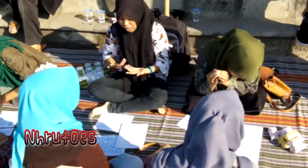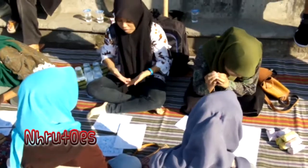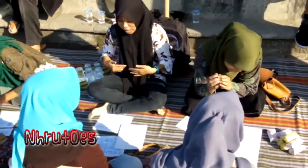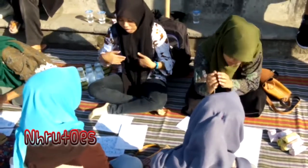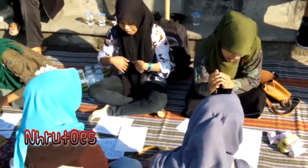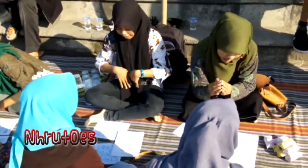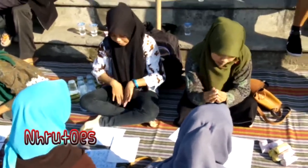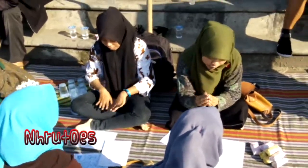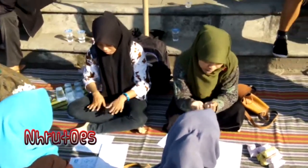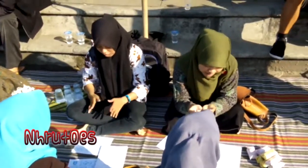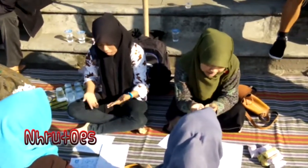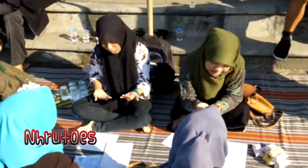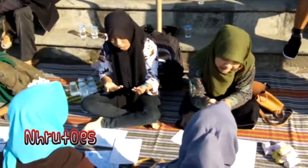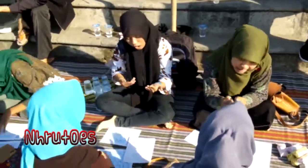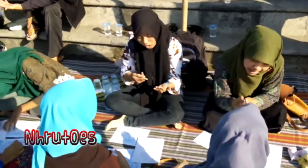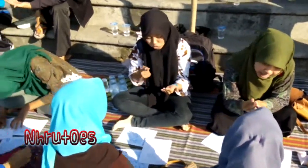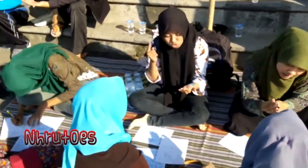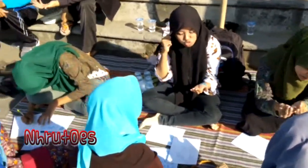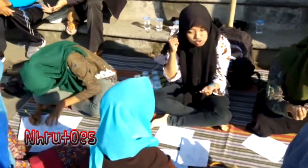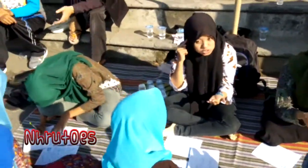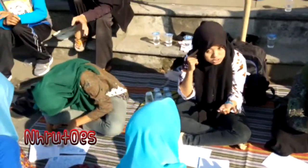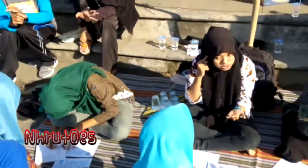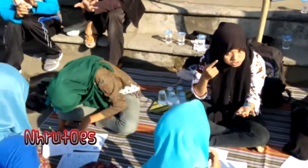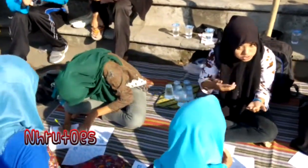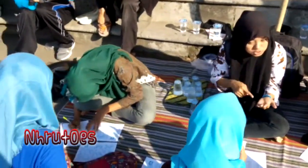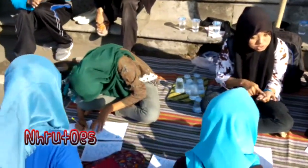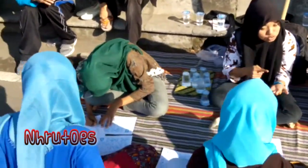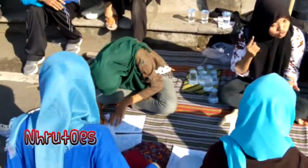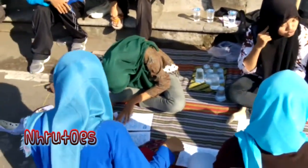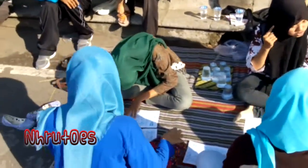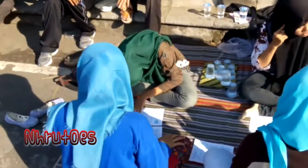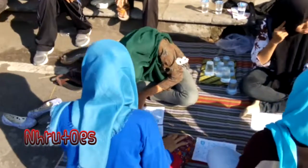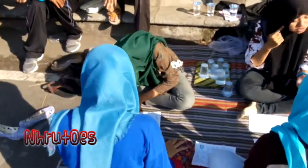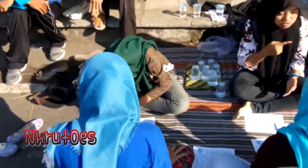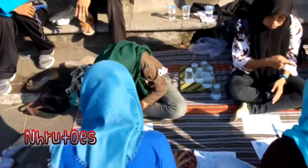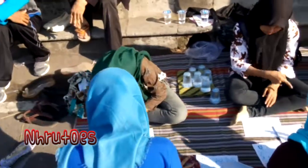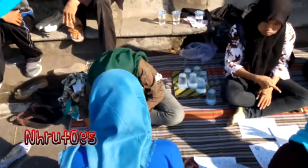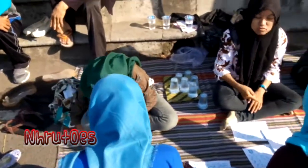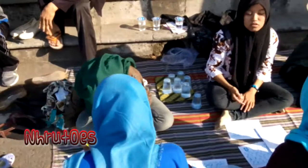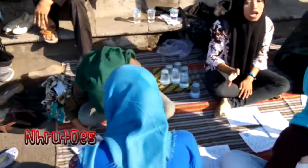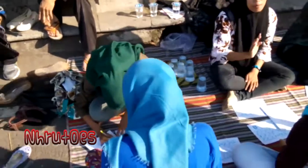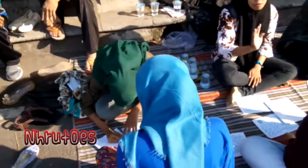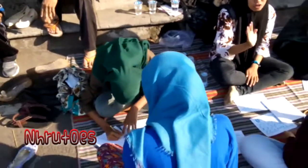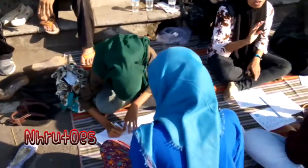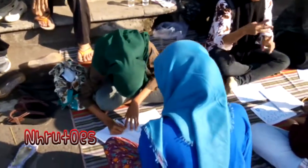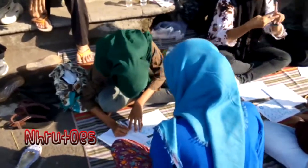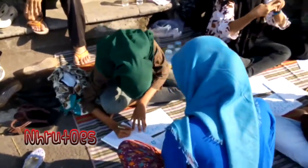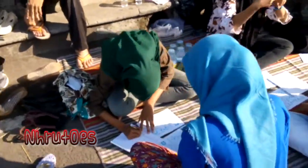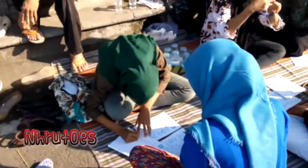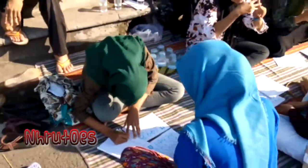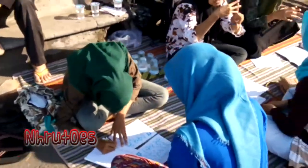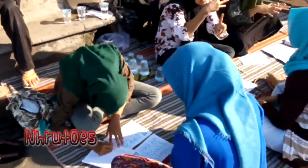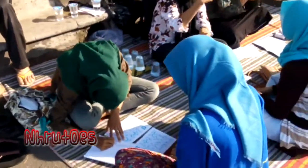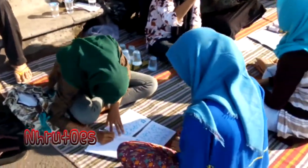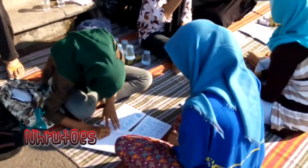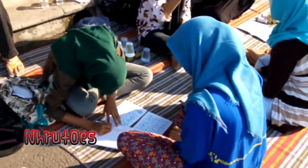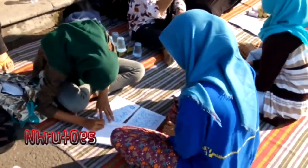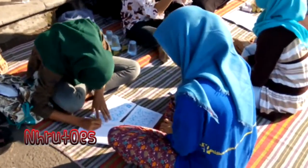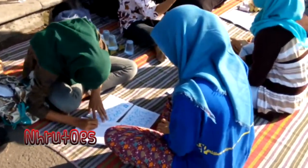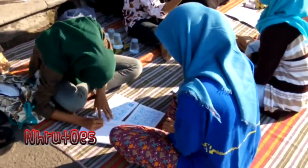selama ini saya pernah punya pengalaman aku juga di Fabel. Oh begitu? Oh, ya. Jadi ada pengalaman punya aku di Fabel